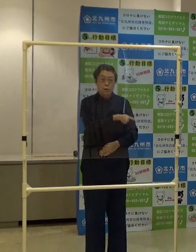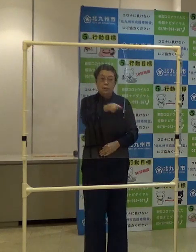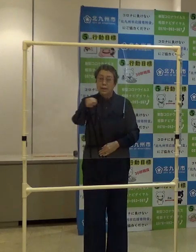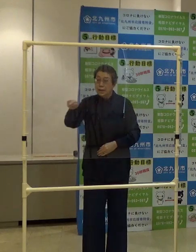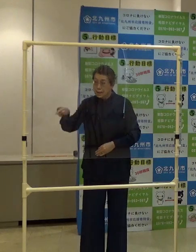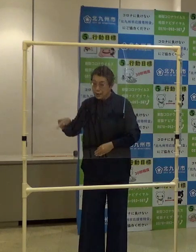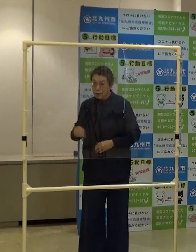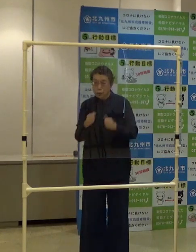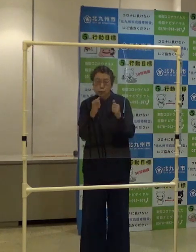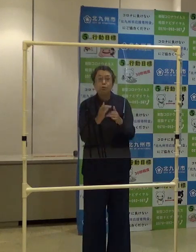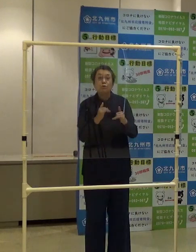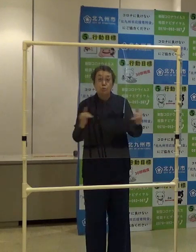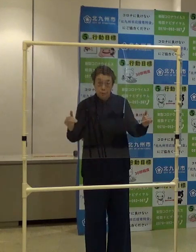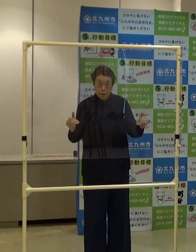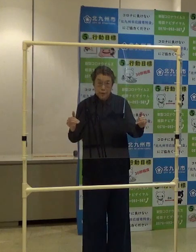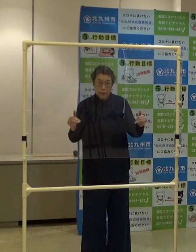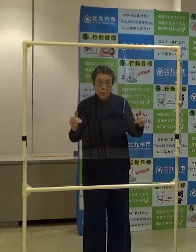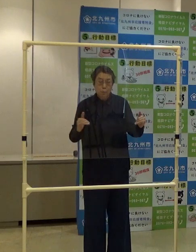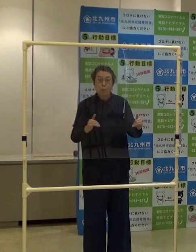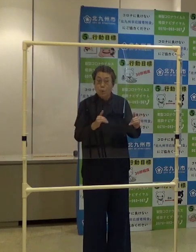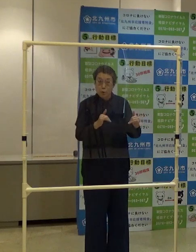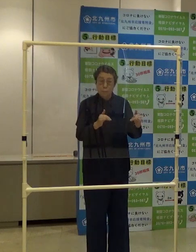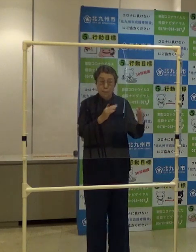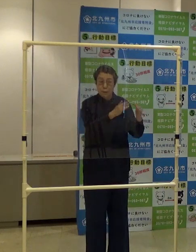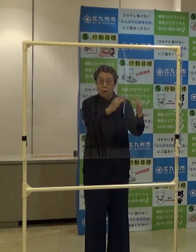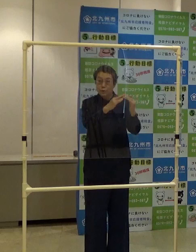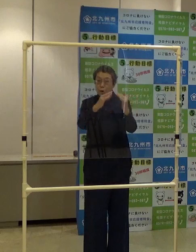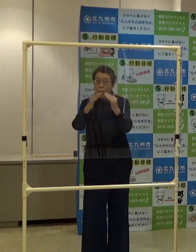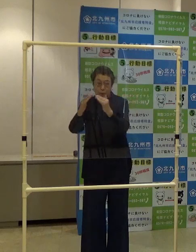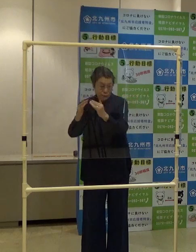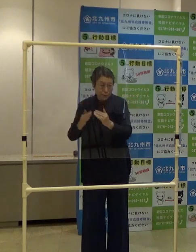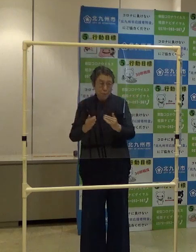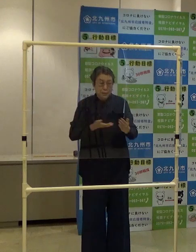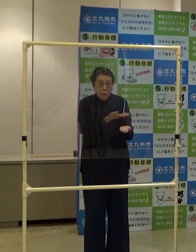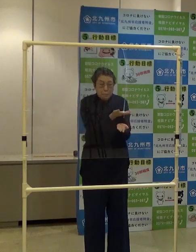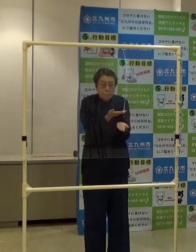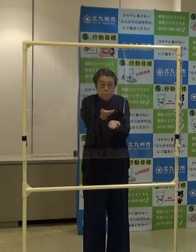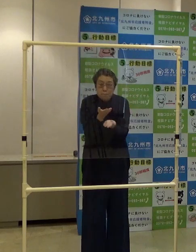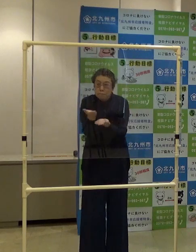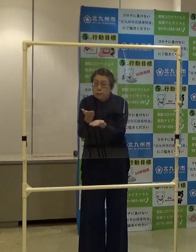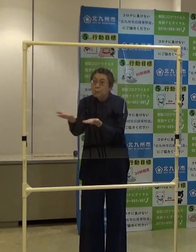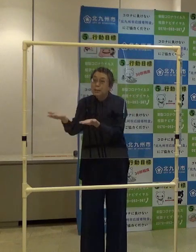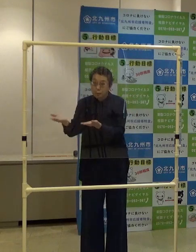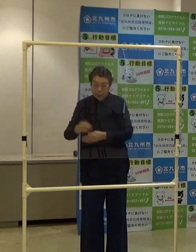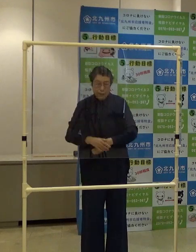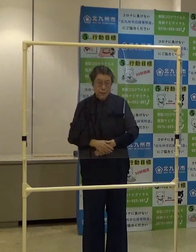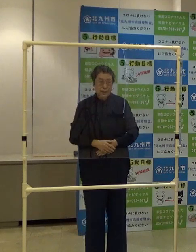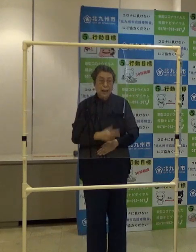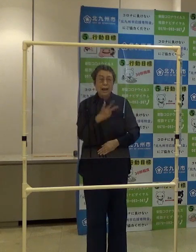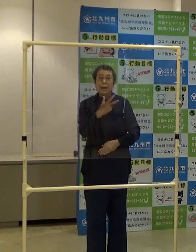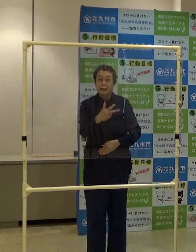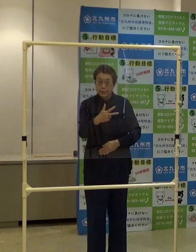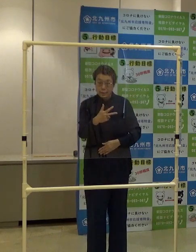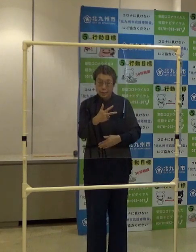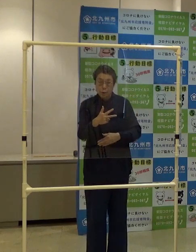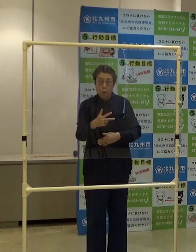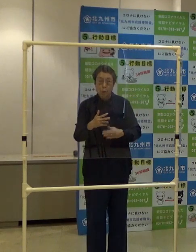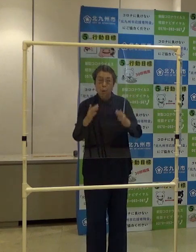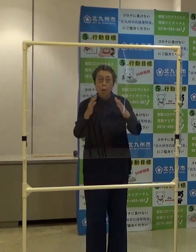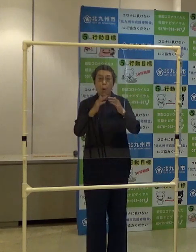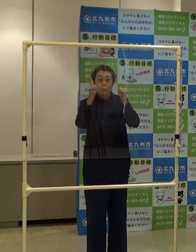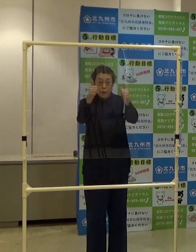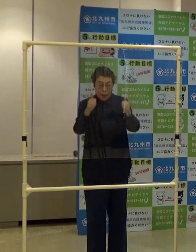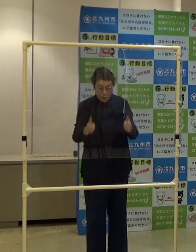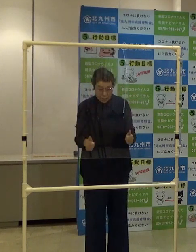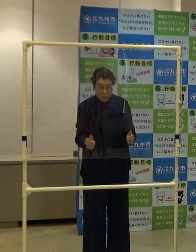ては全戸配布をいたしております。また市のホームページで航空ごと